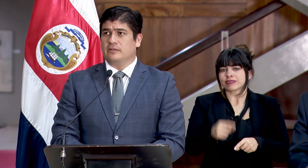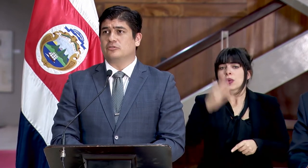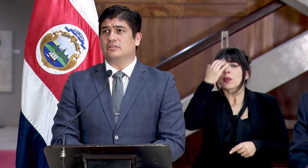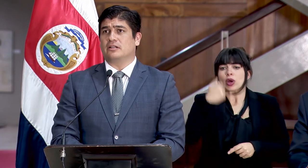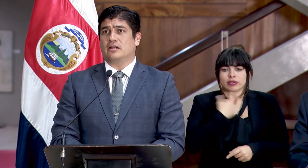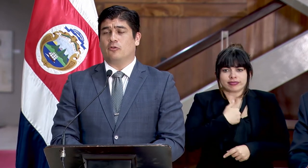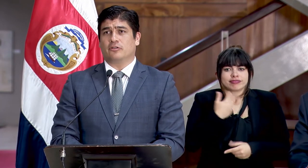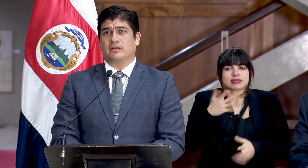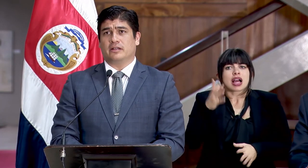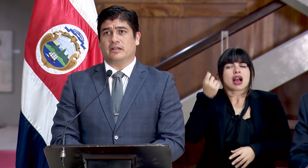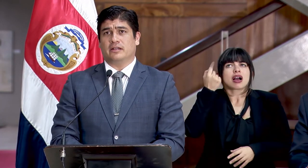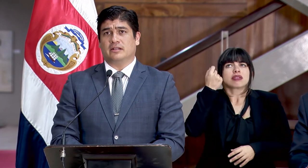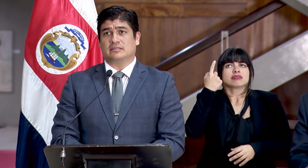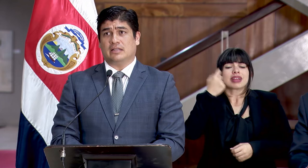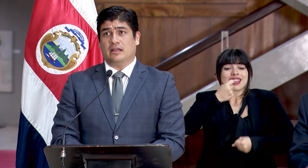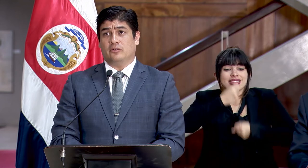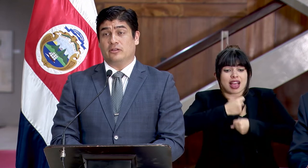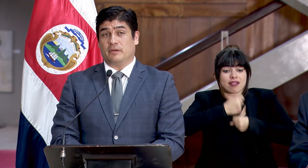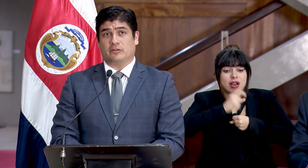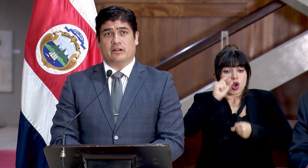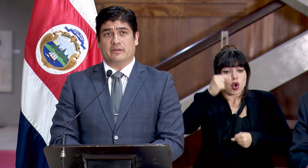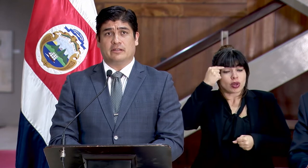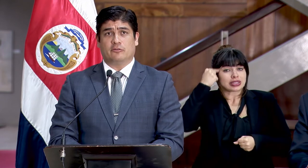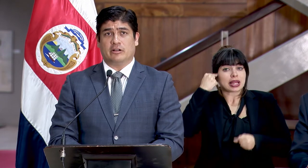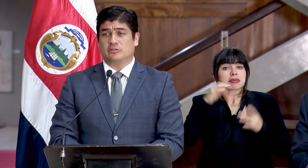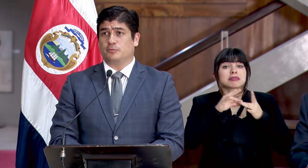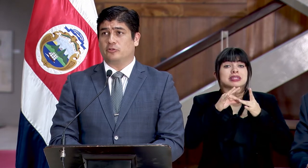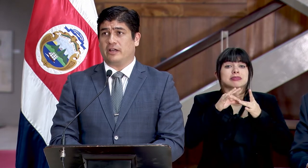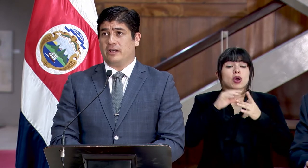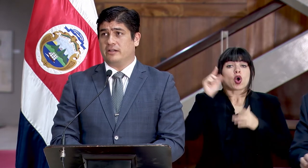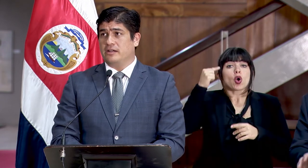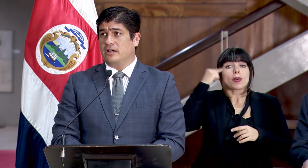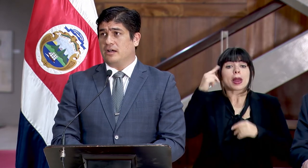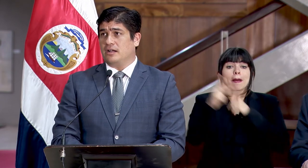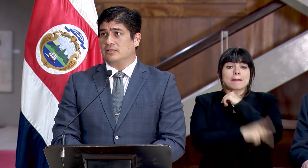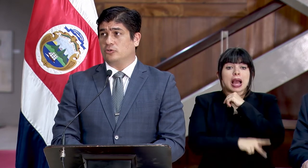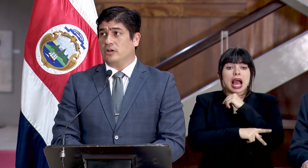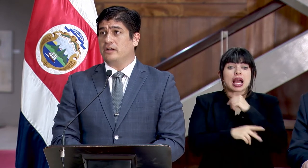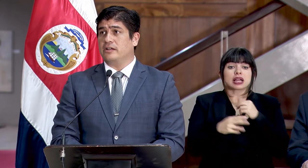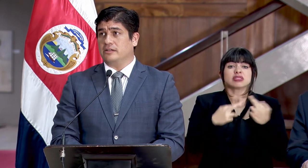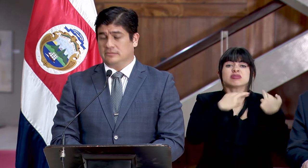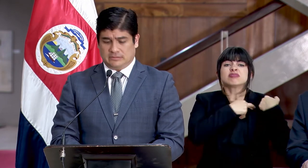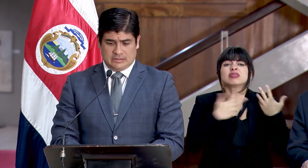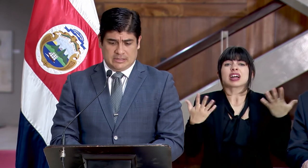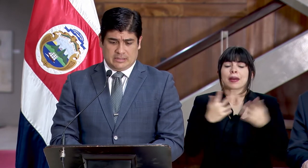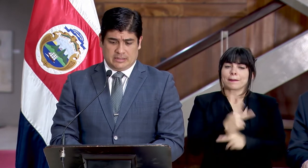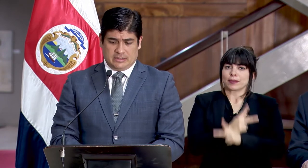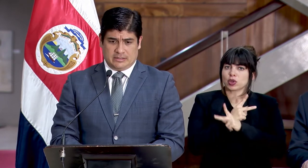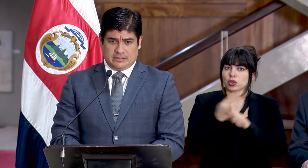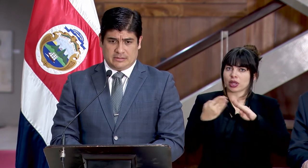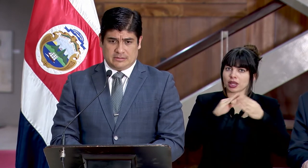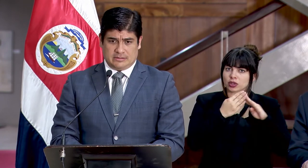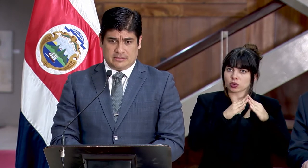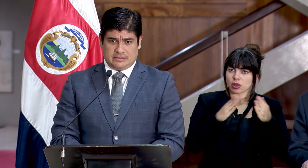porque entendemos que la labor del Estado y particularmente el gobierno es proteger a la ciudadanía.